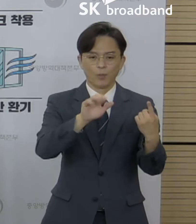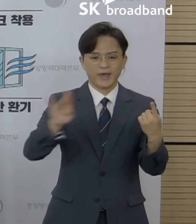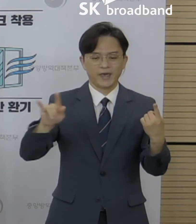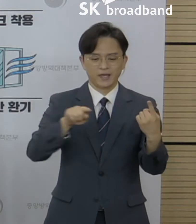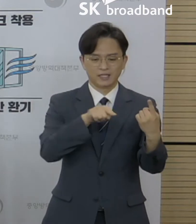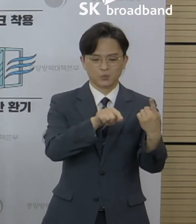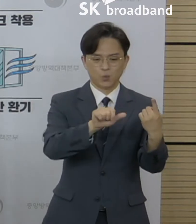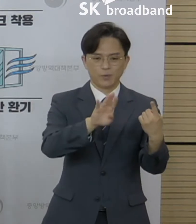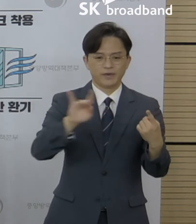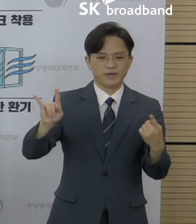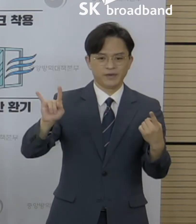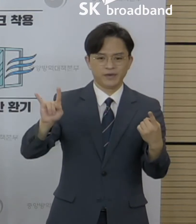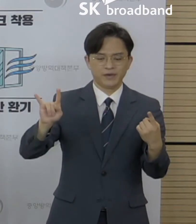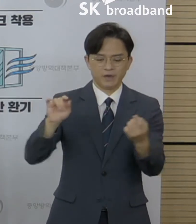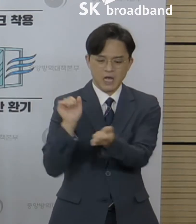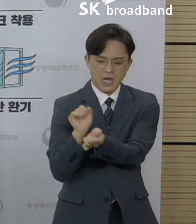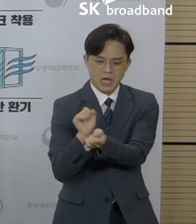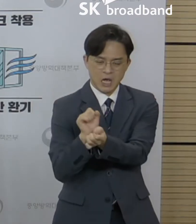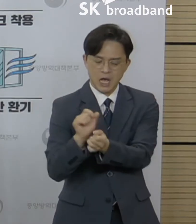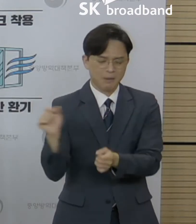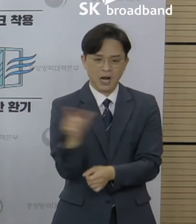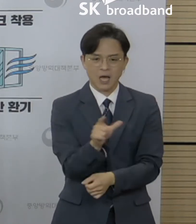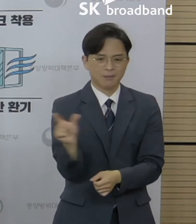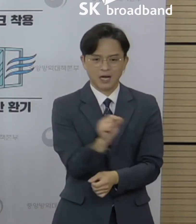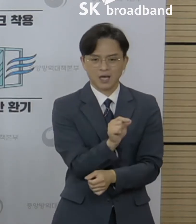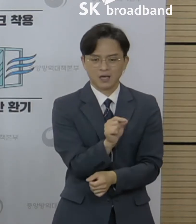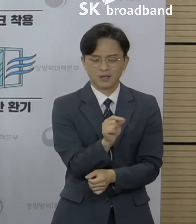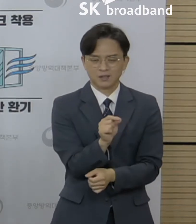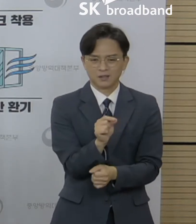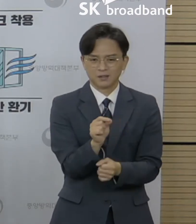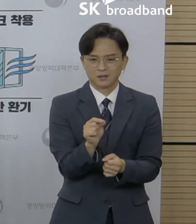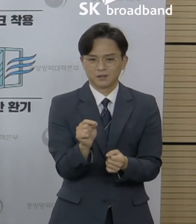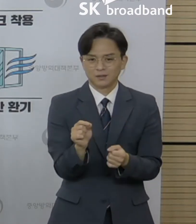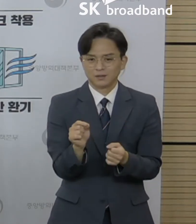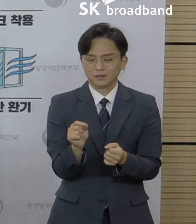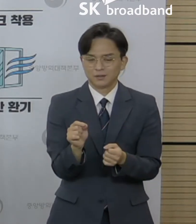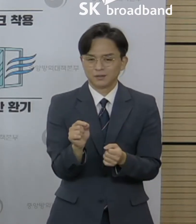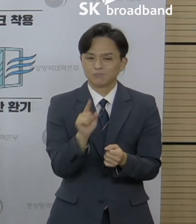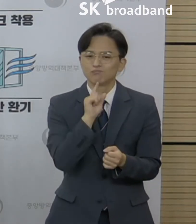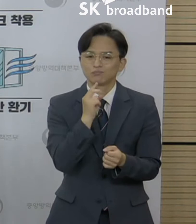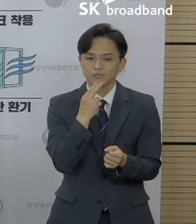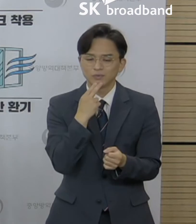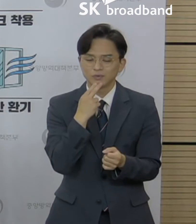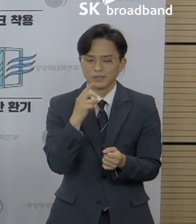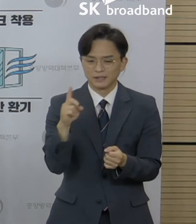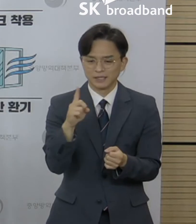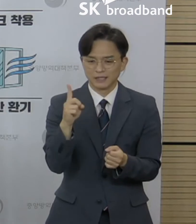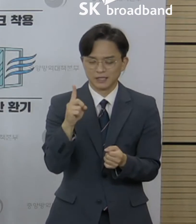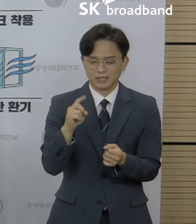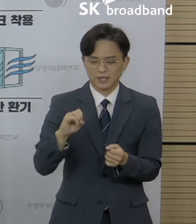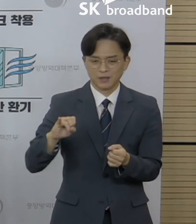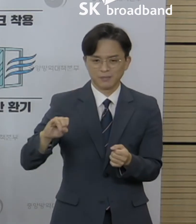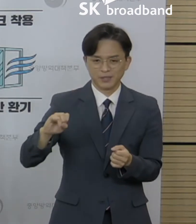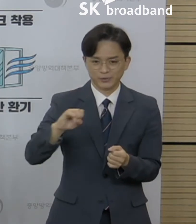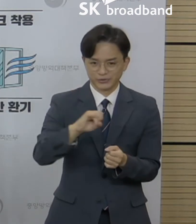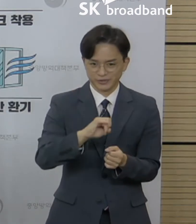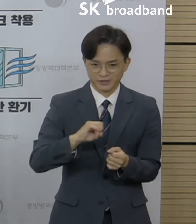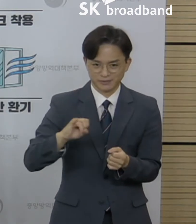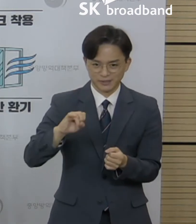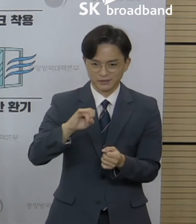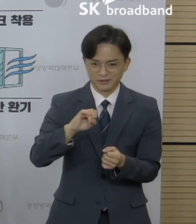전파력을 보이고 있는 것도 사실입니다. 따라서 아직까지는 델타 변이의 직접적인 영향을 그렇게